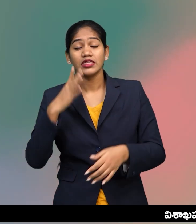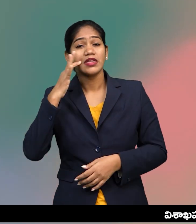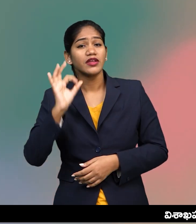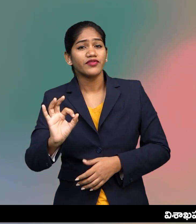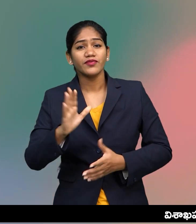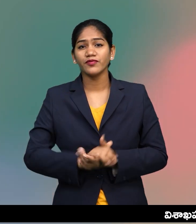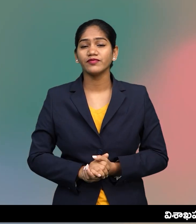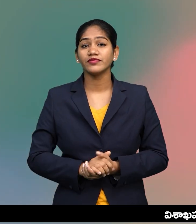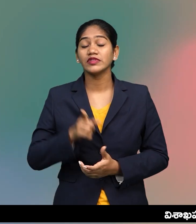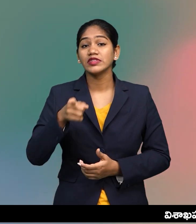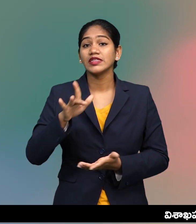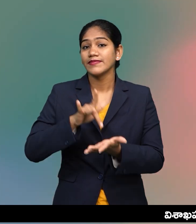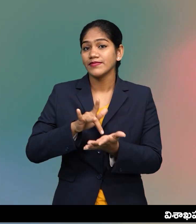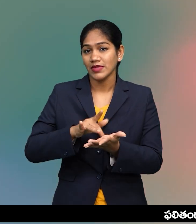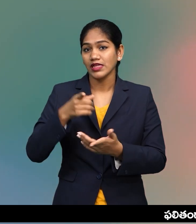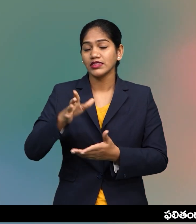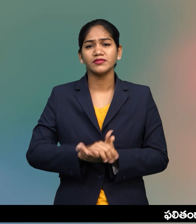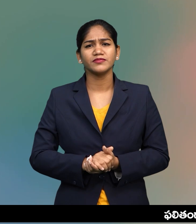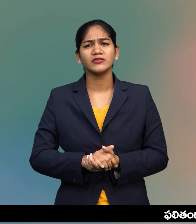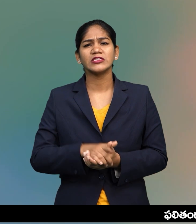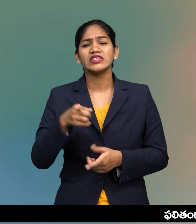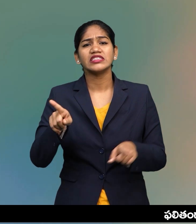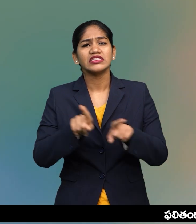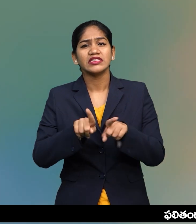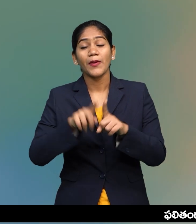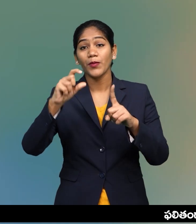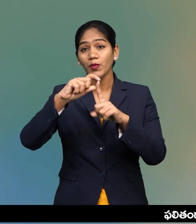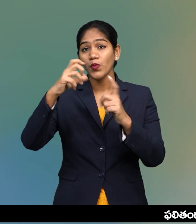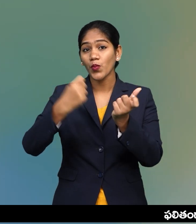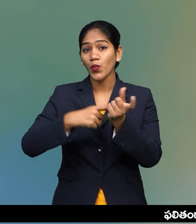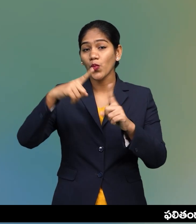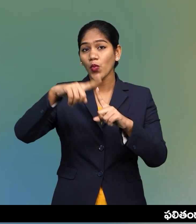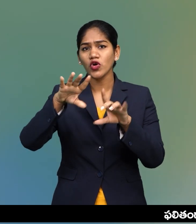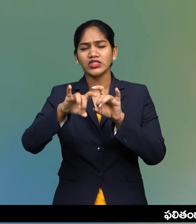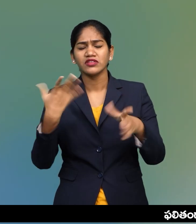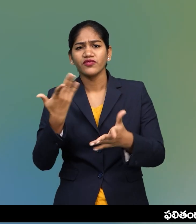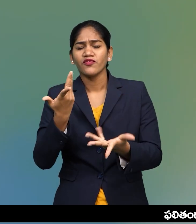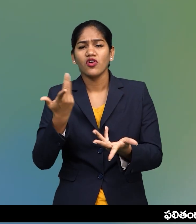విశాఖపట్నానికి ఉన్న ప్రాధాన్యత ఫలితంగా ఈ అభివృద్ధి జరిగింది.